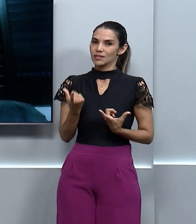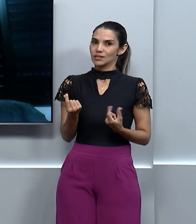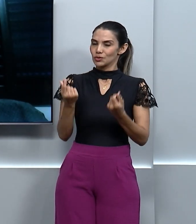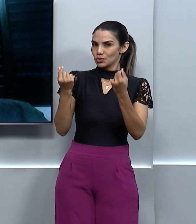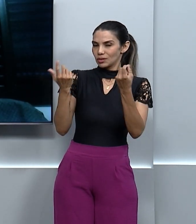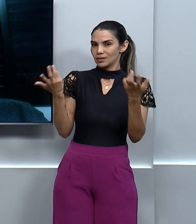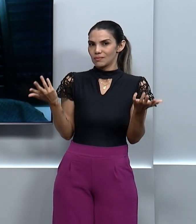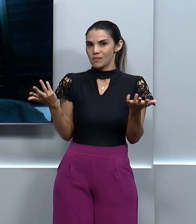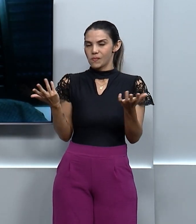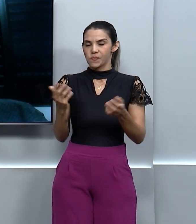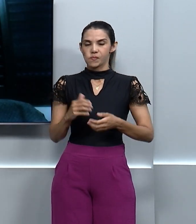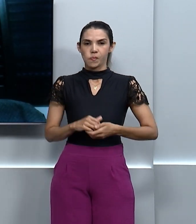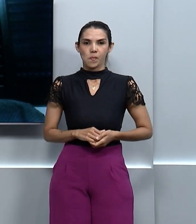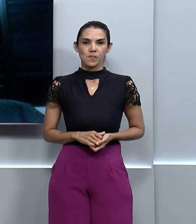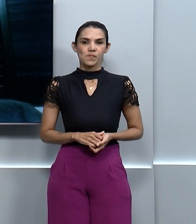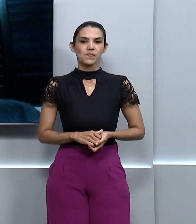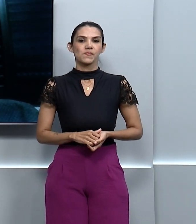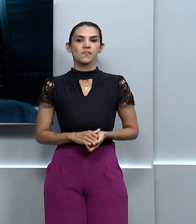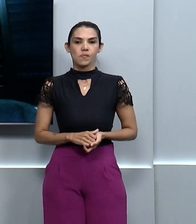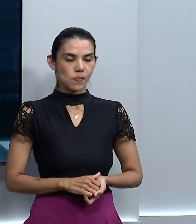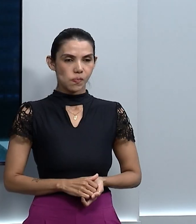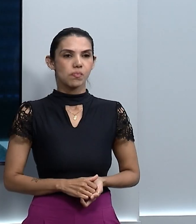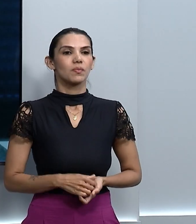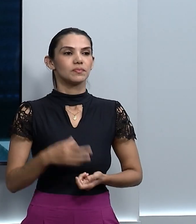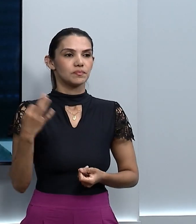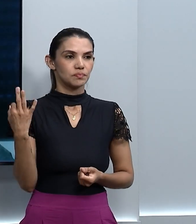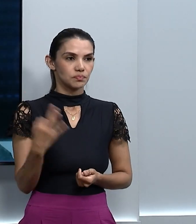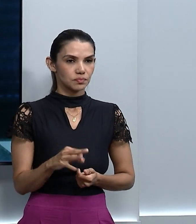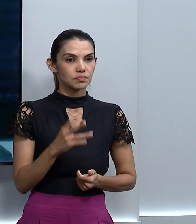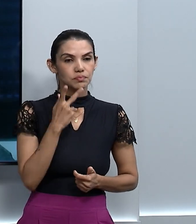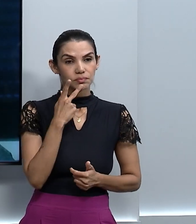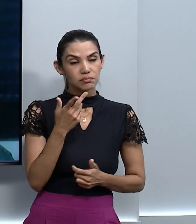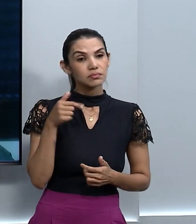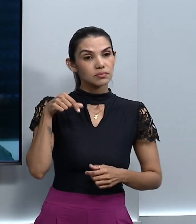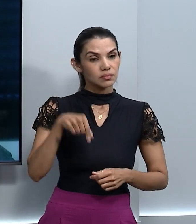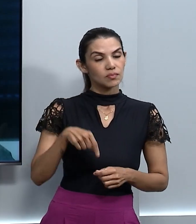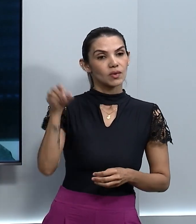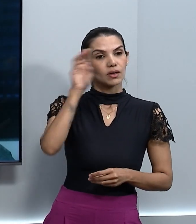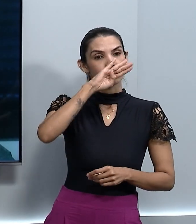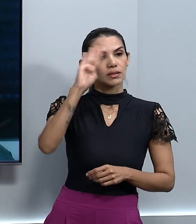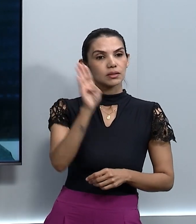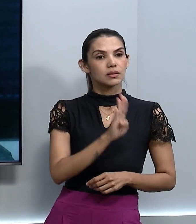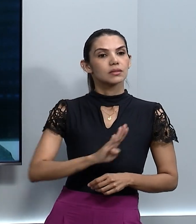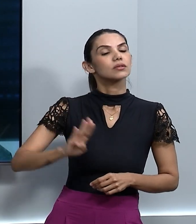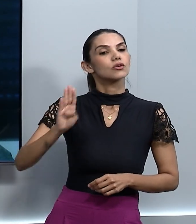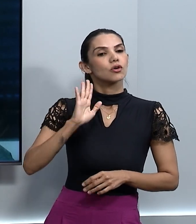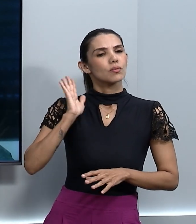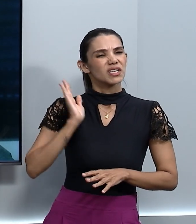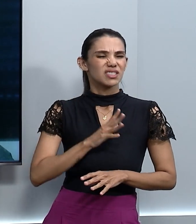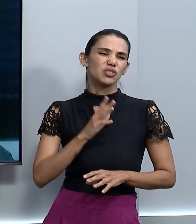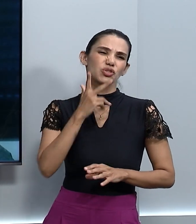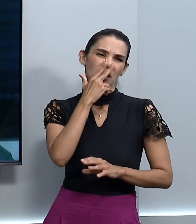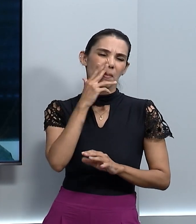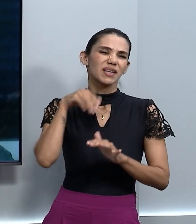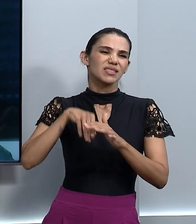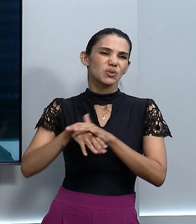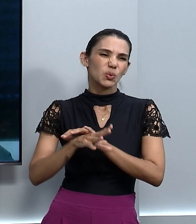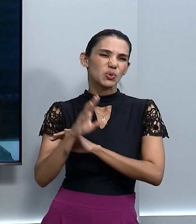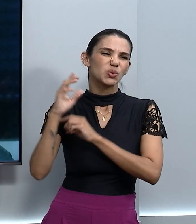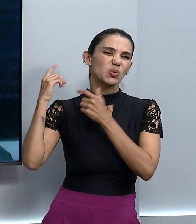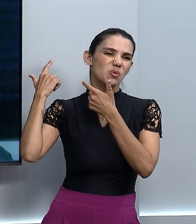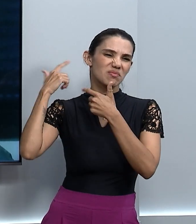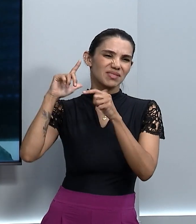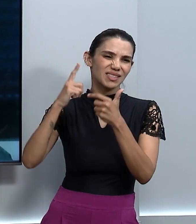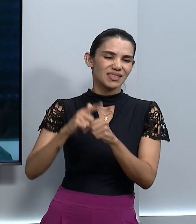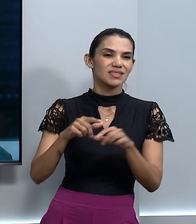Com certeza, como você bem pontuou, né, o Brasil ele tem uma uma longa tradição aí de